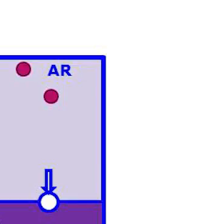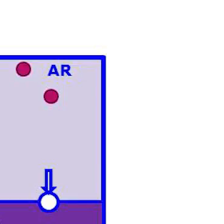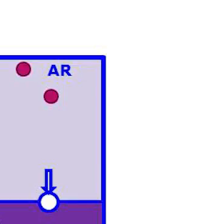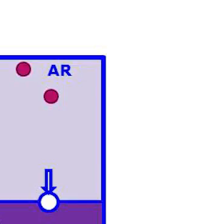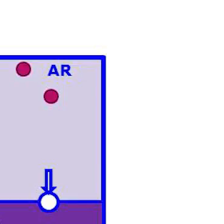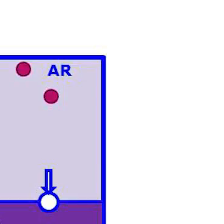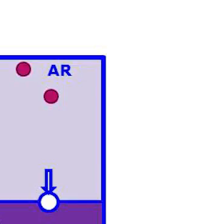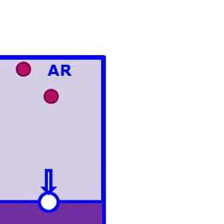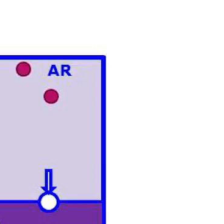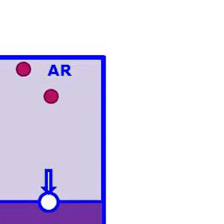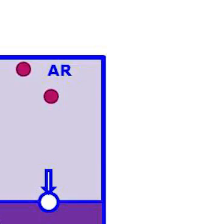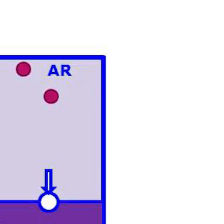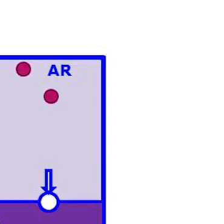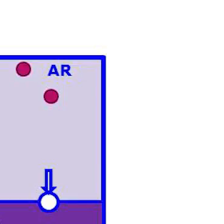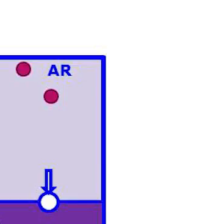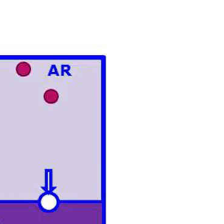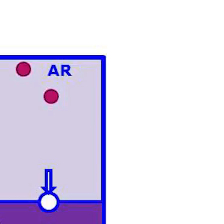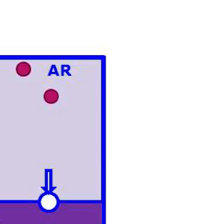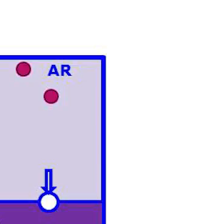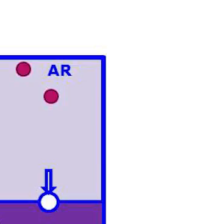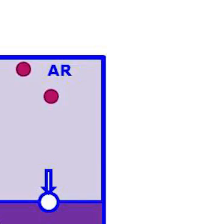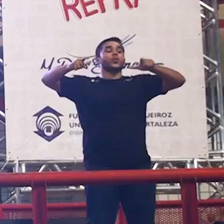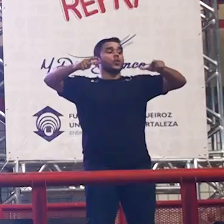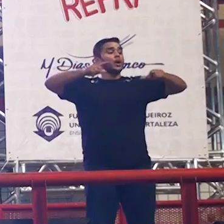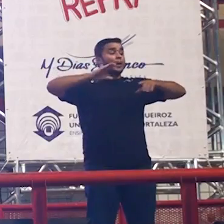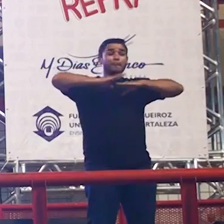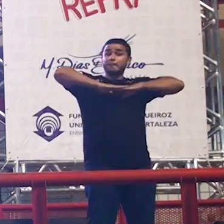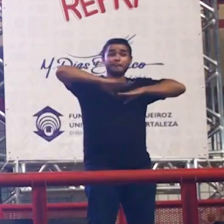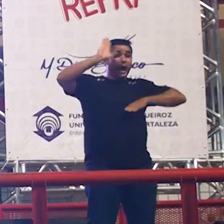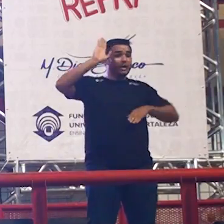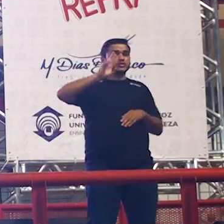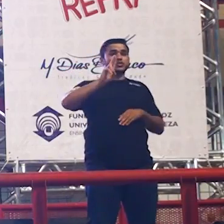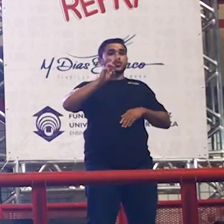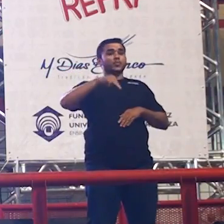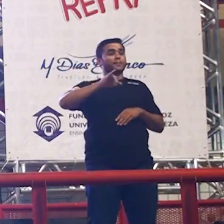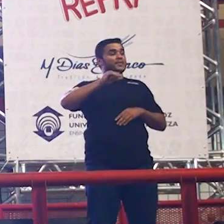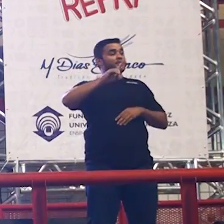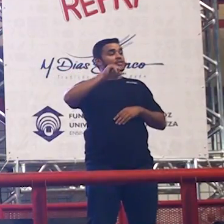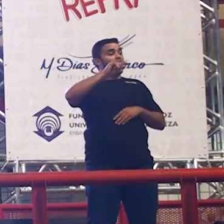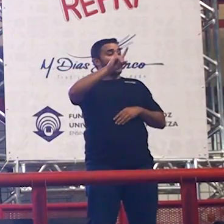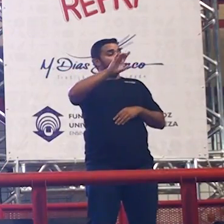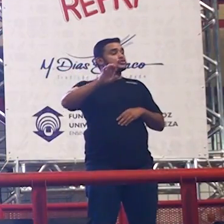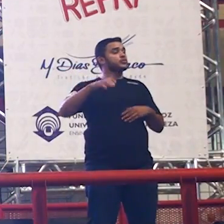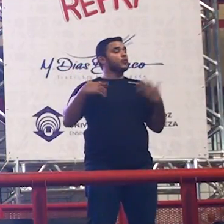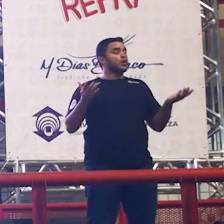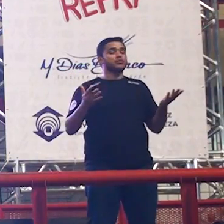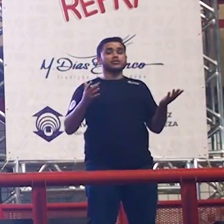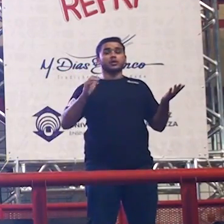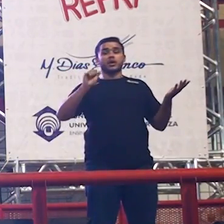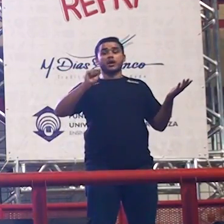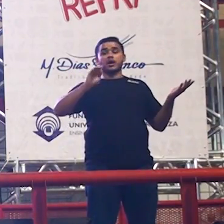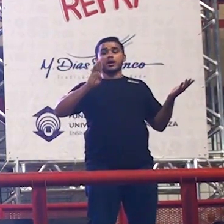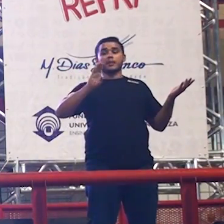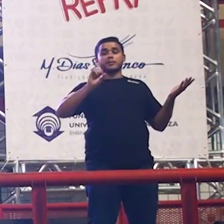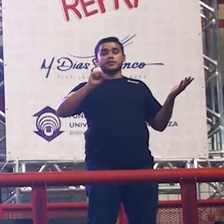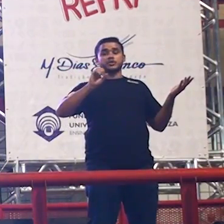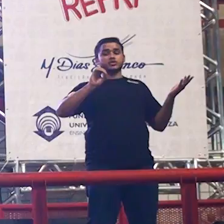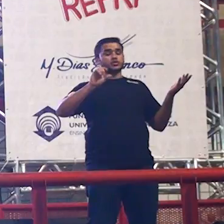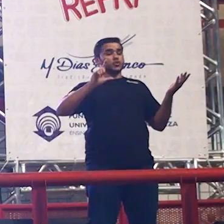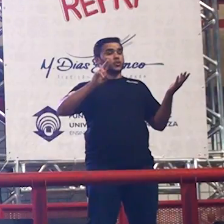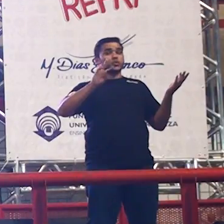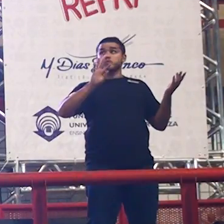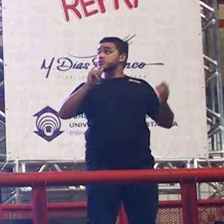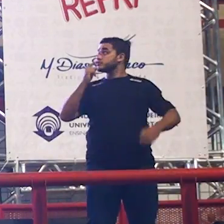Qual é a região que tem a maior umidade absoluta? Olha que prova bonita que foi feita.